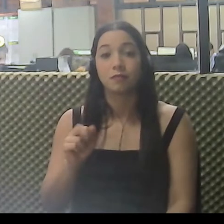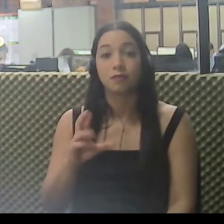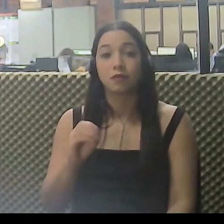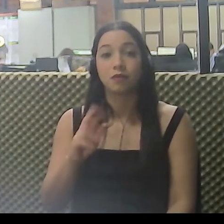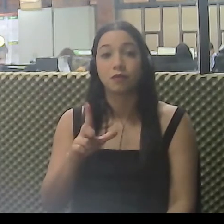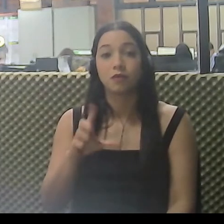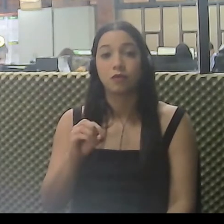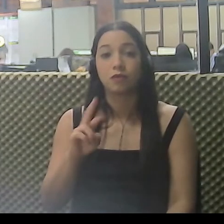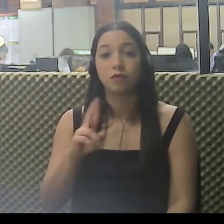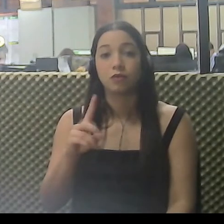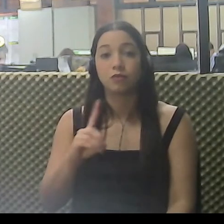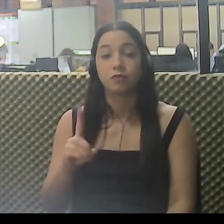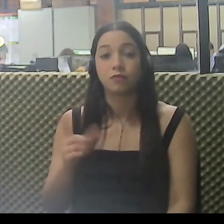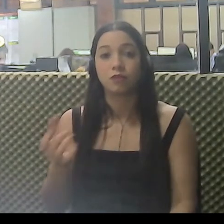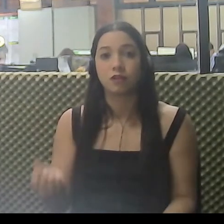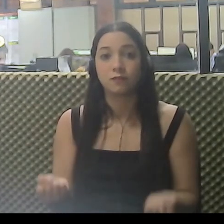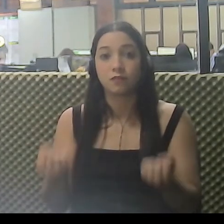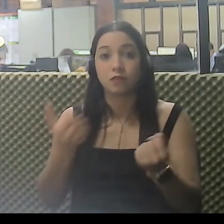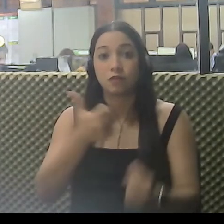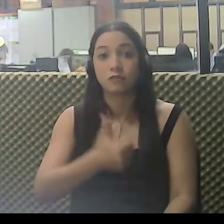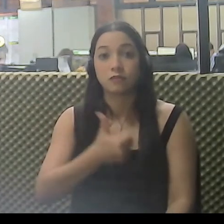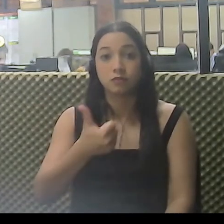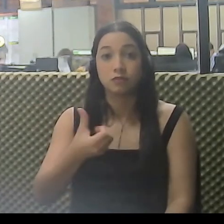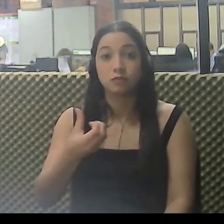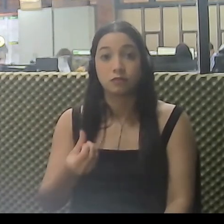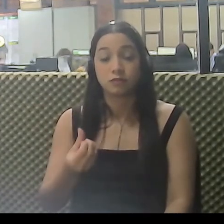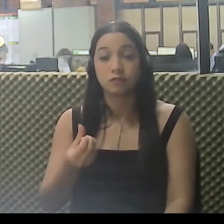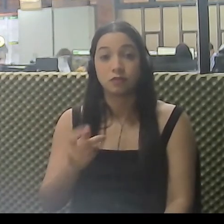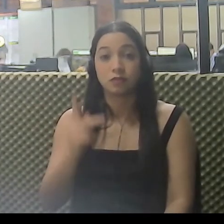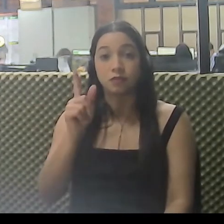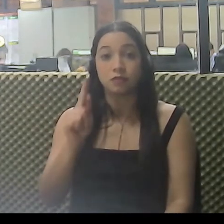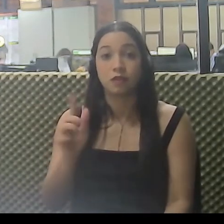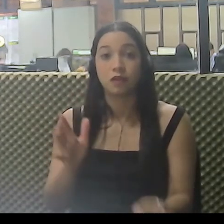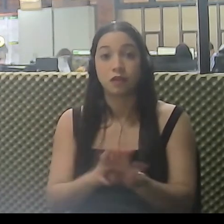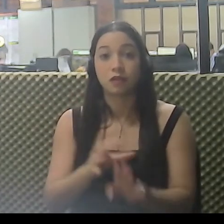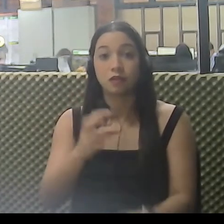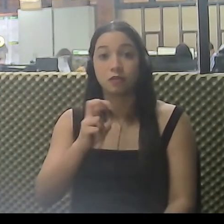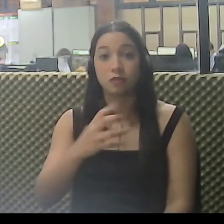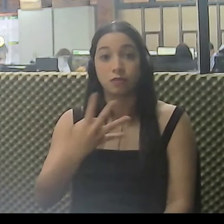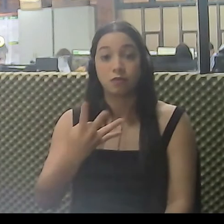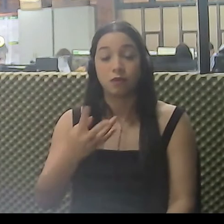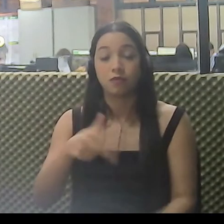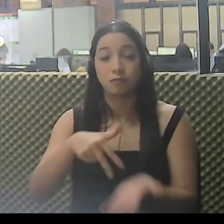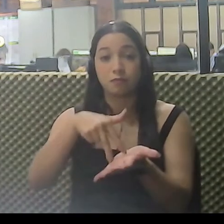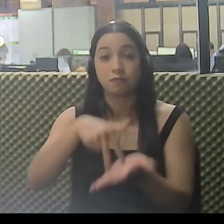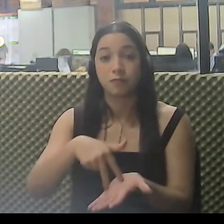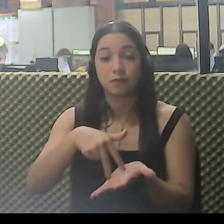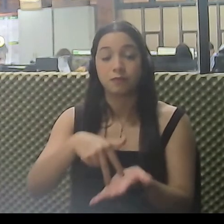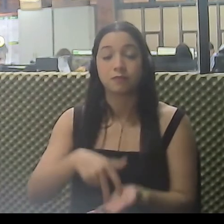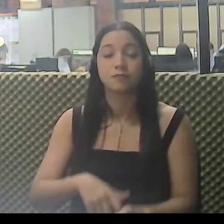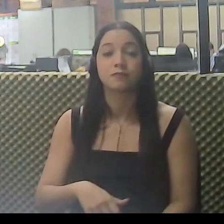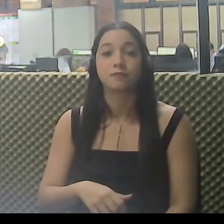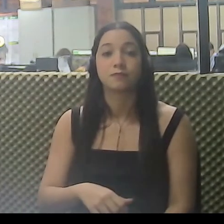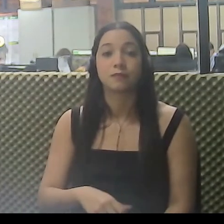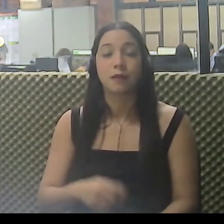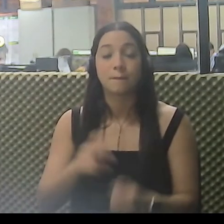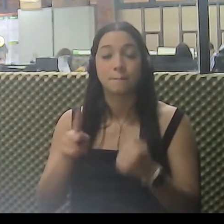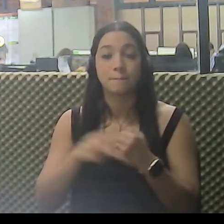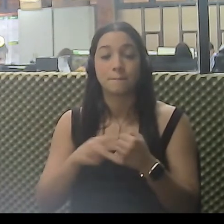Cruz, ao levantar 116 quilos na categoria até 54 quilos. Já as medalhas de prata